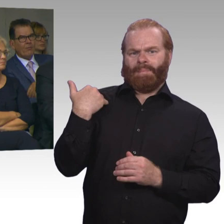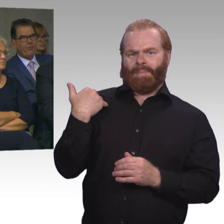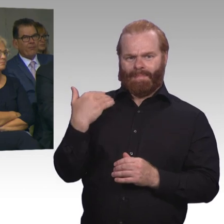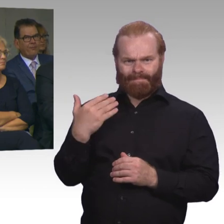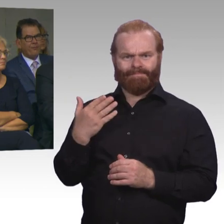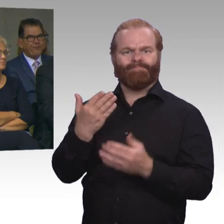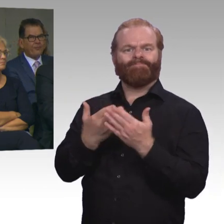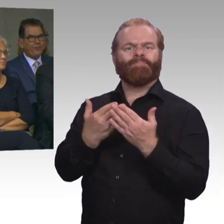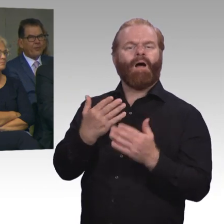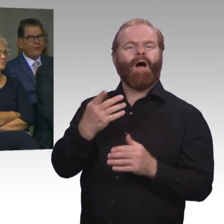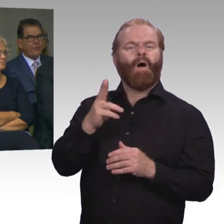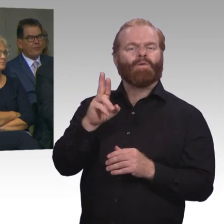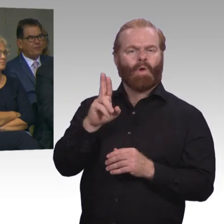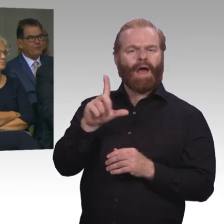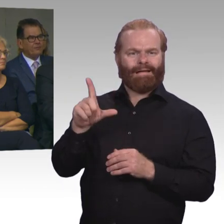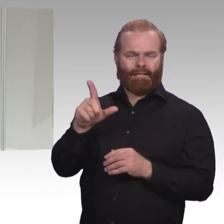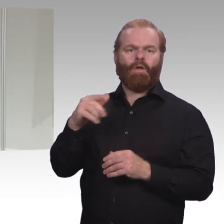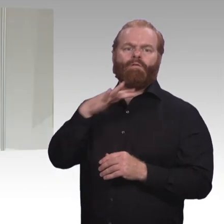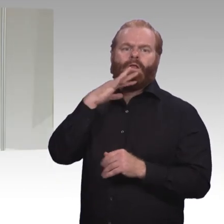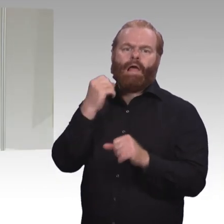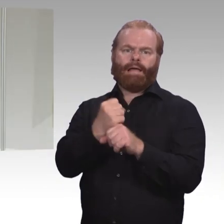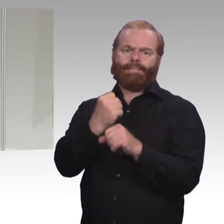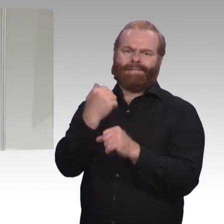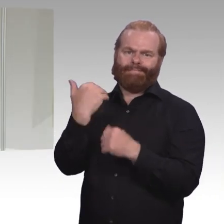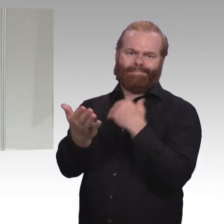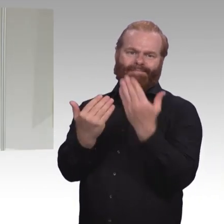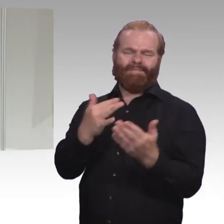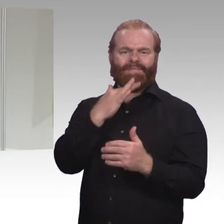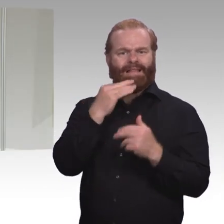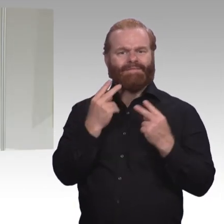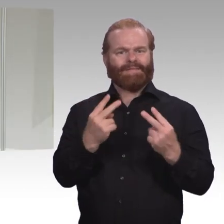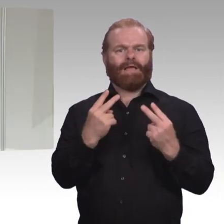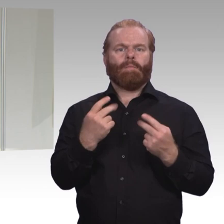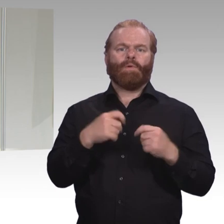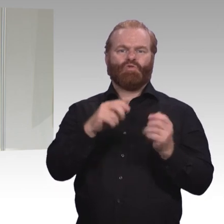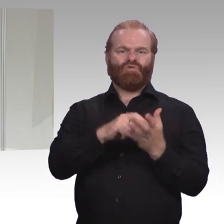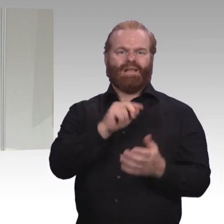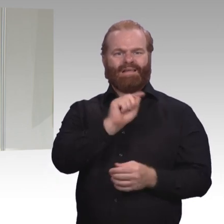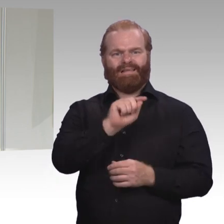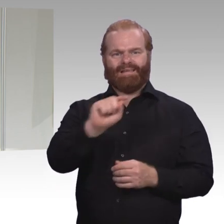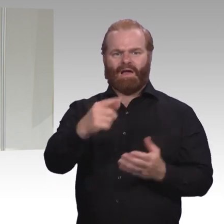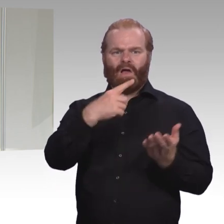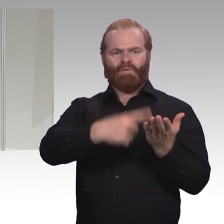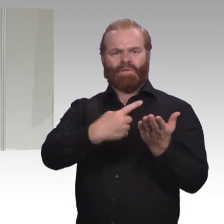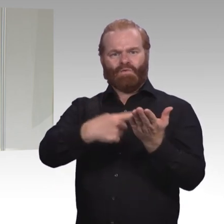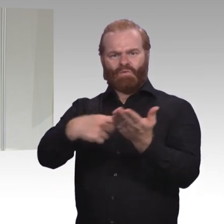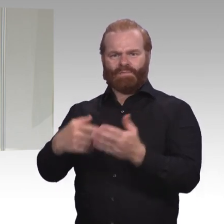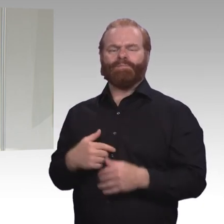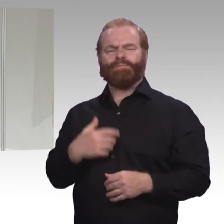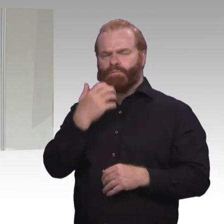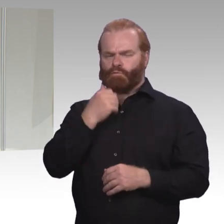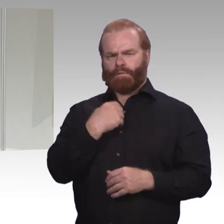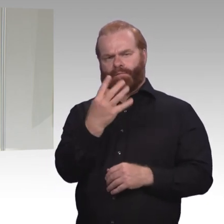wichtige Beschaffungsvorhaben, internationale Kooperationsprojekte, die Steigerung der Attraktivität